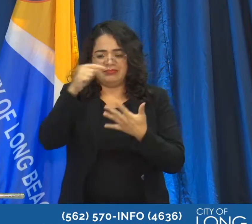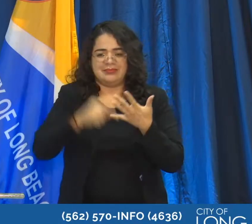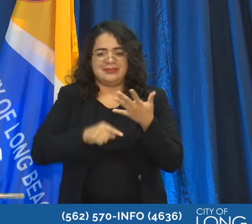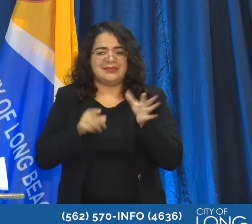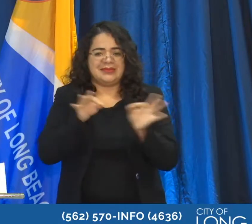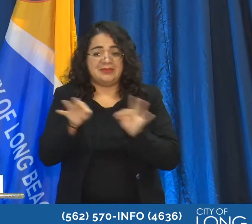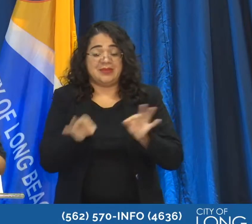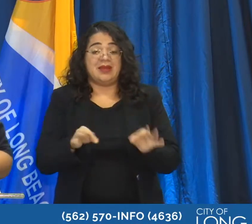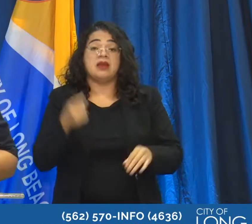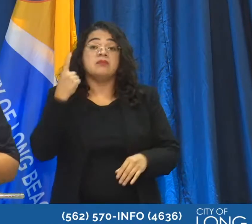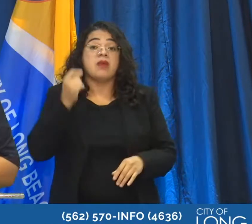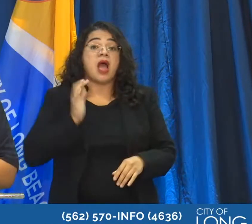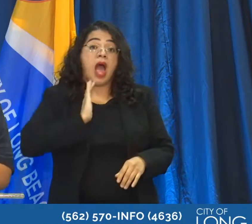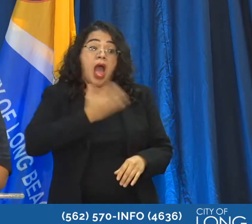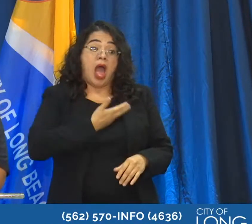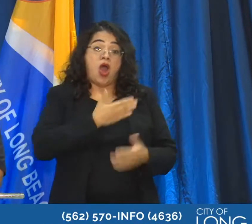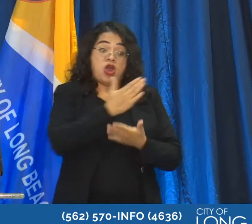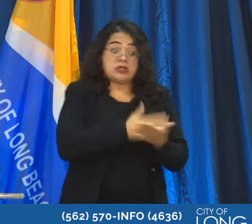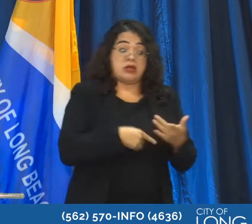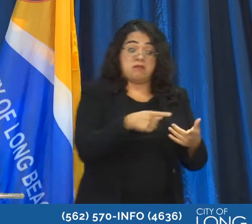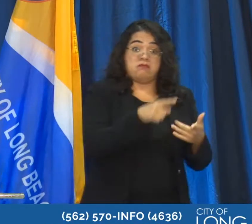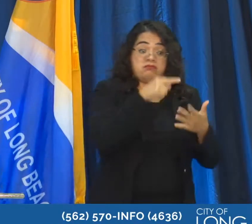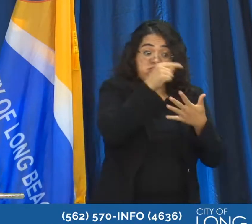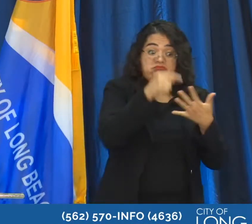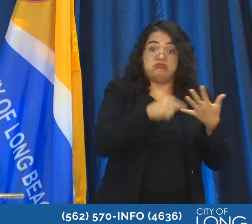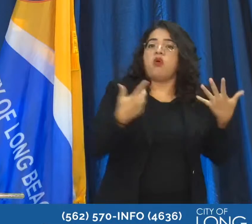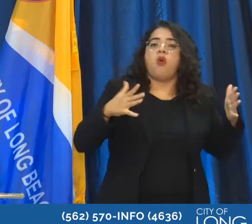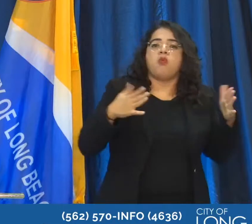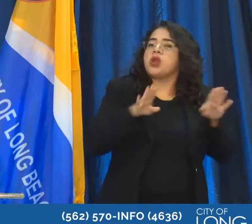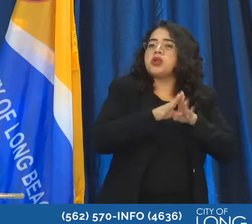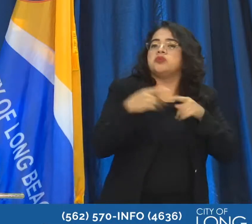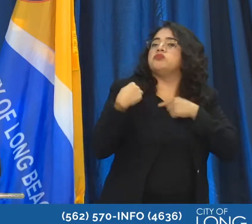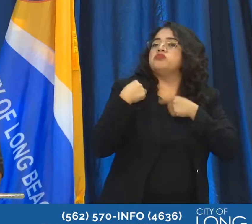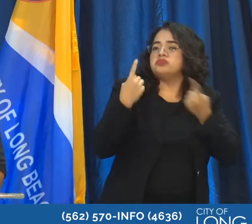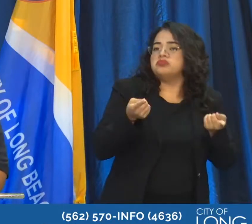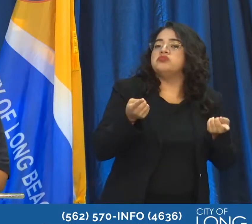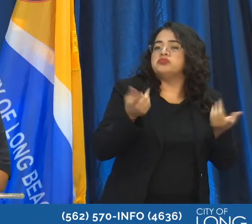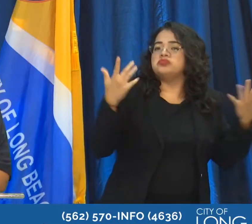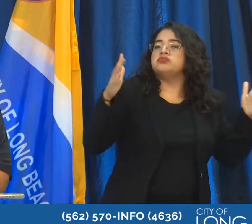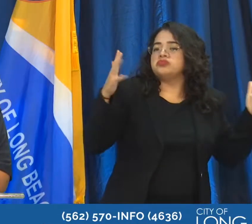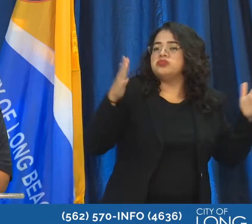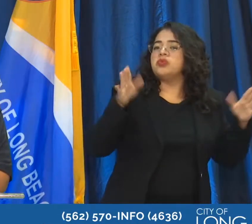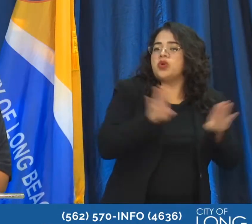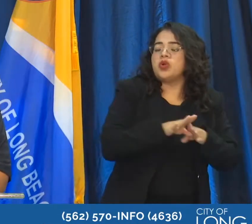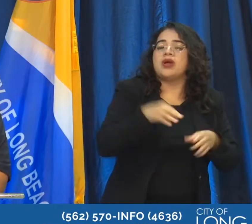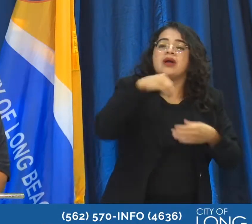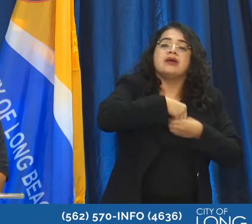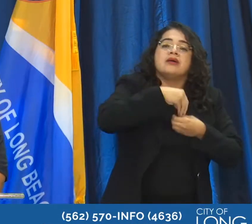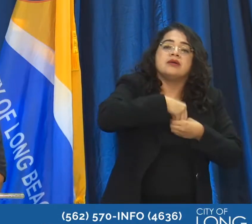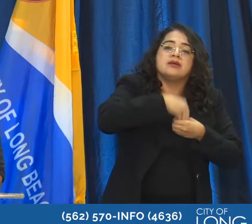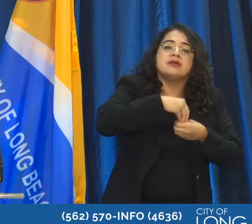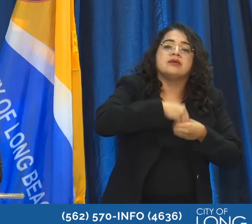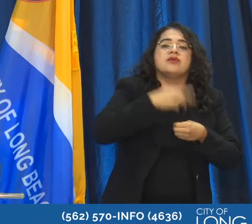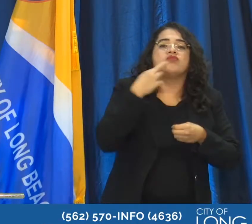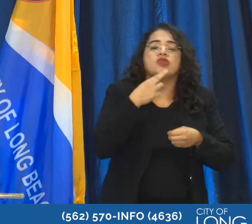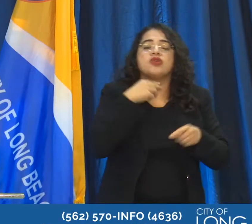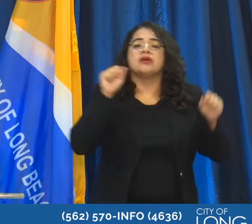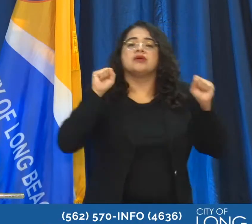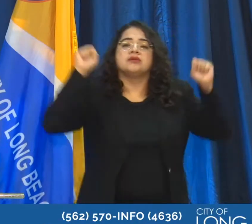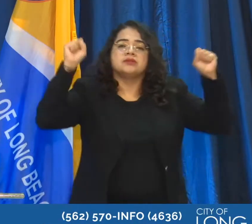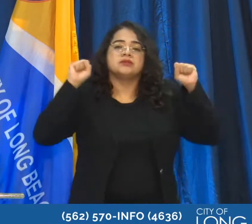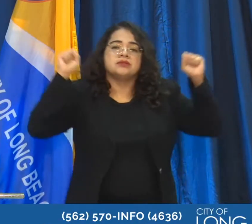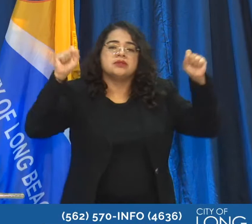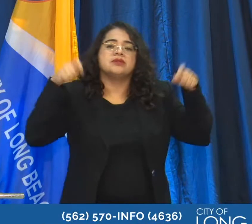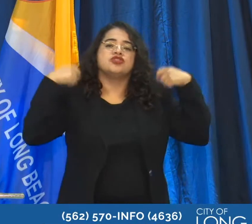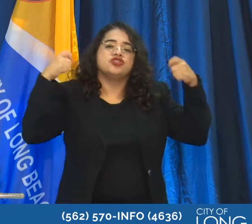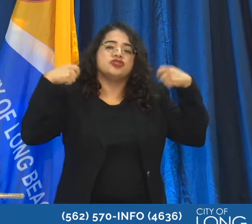ciudad. Los lugares, por ejemplo, restaurantes o cualquier lugares de gimnasio y ejercicio